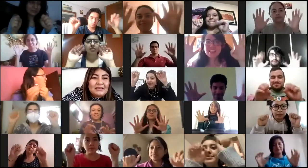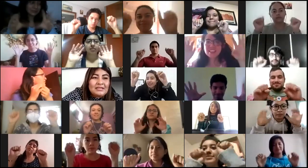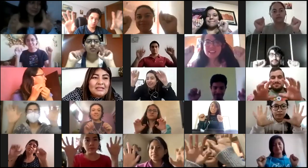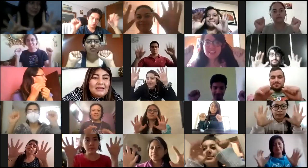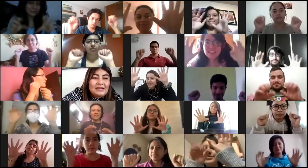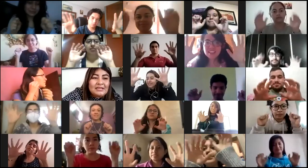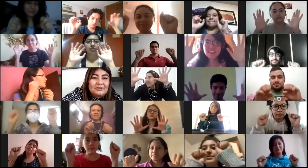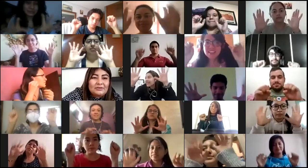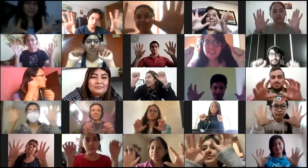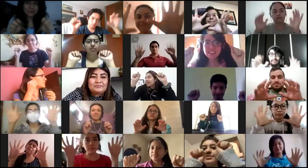Lento.